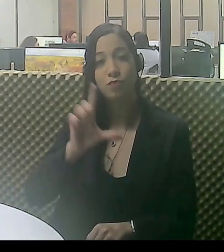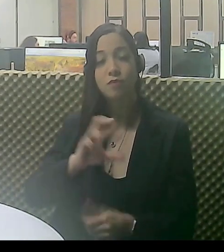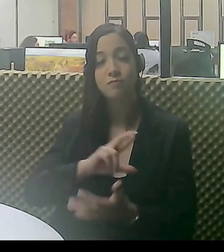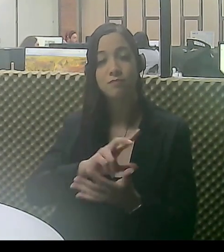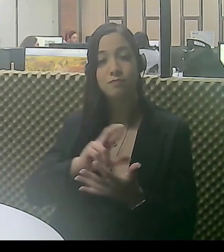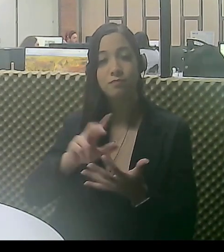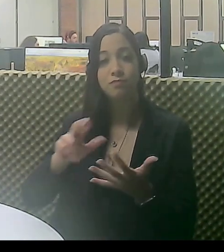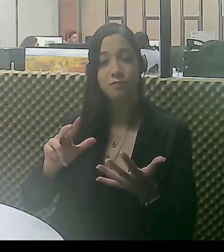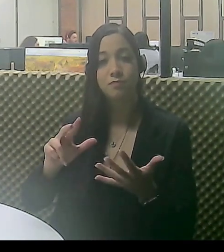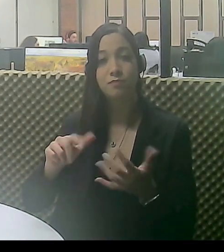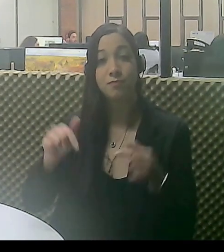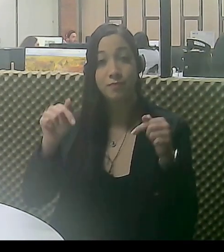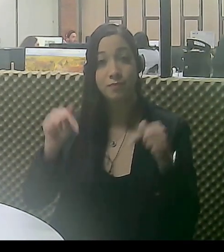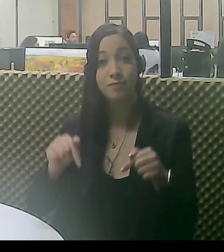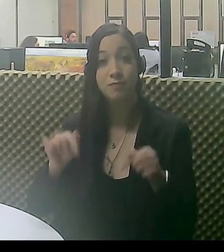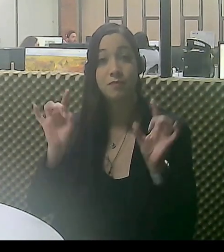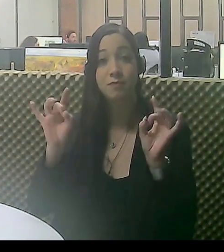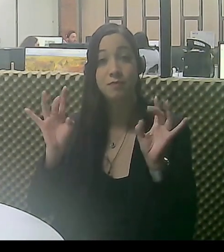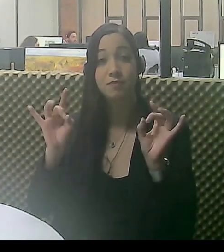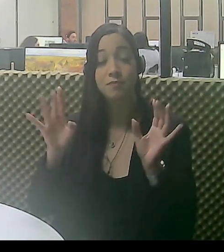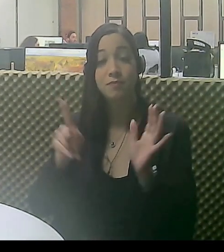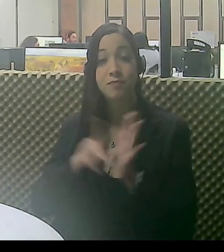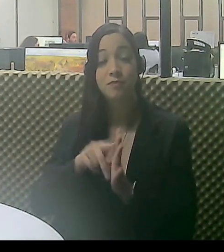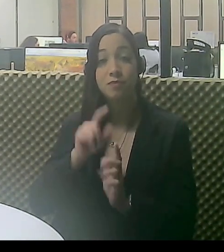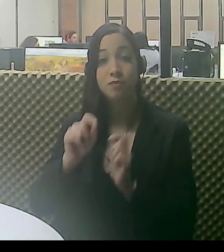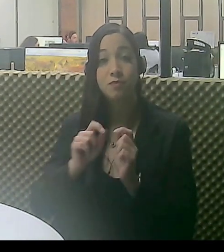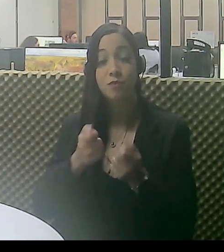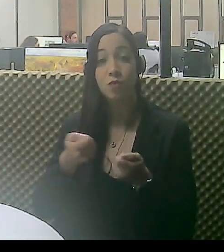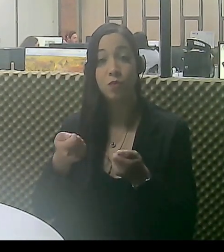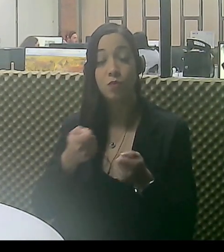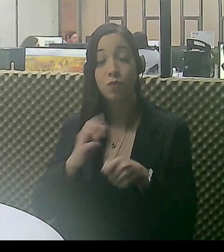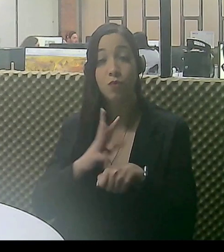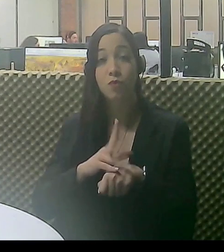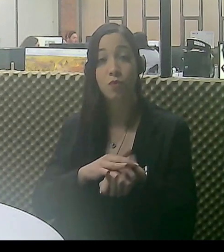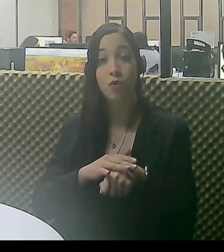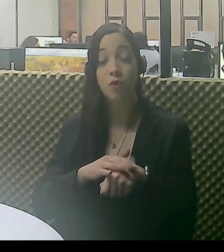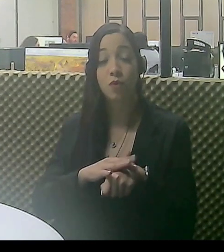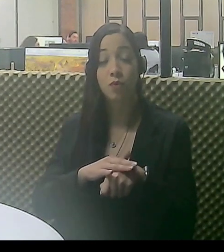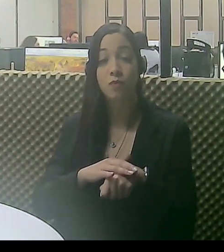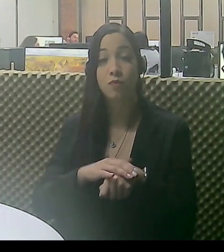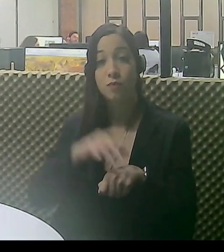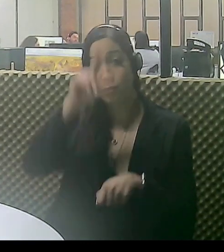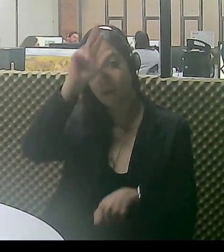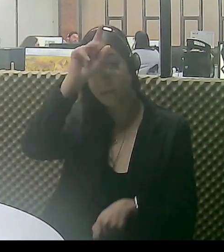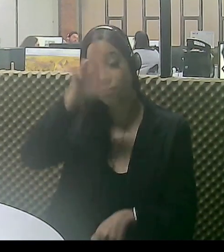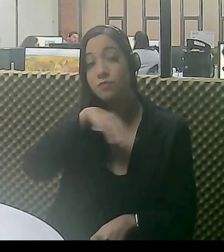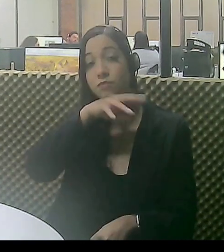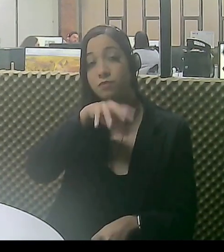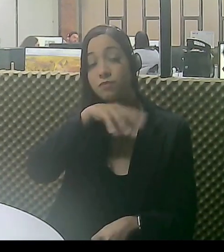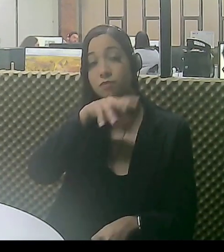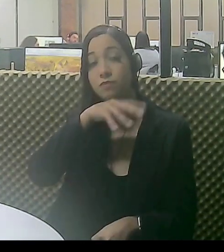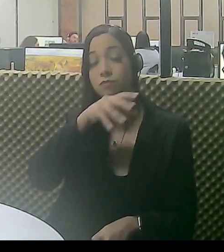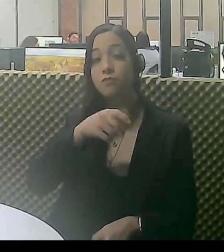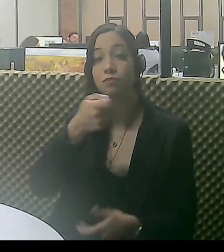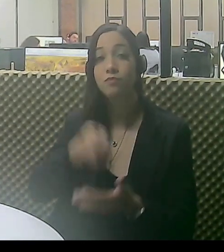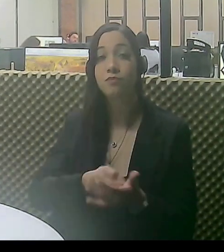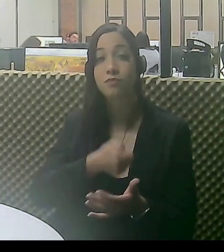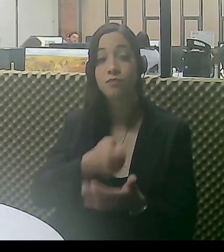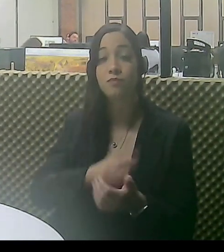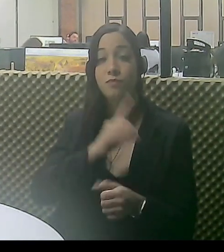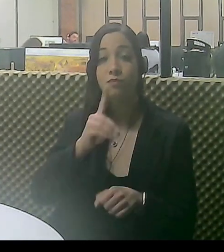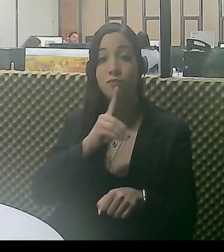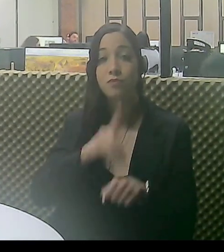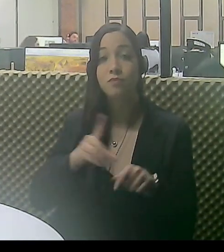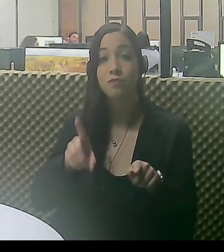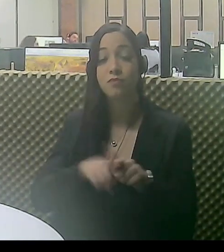coisinhas mais. Aqui, a especialidade deles é fazer o controle de doenças causadas por insetos e animais. Além da batalha contra o Aedes, tem